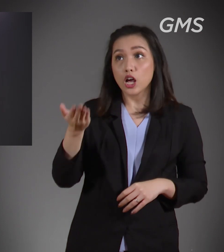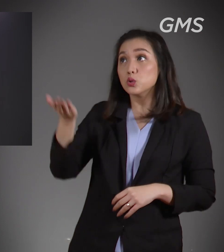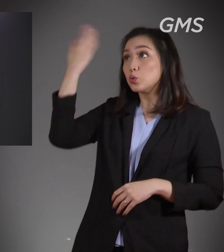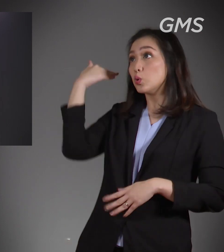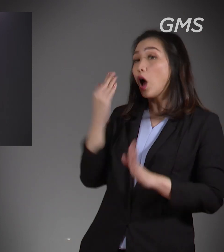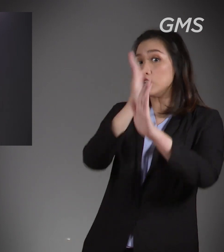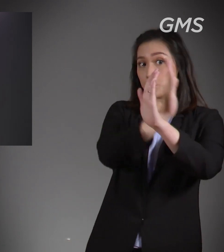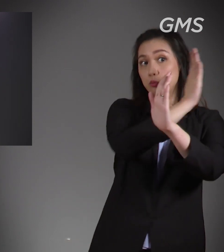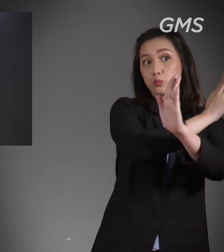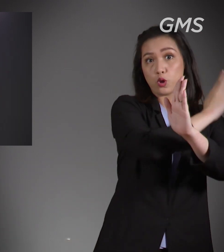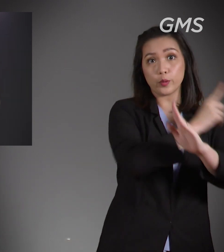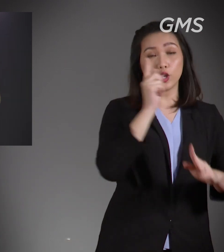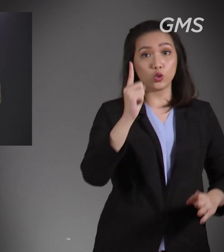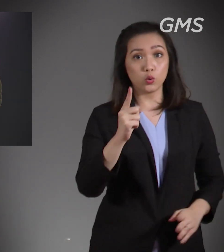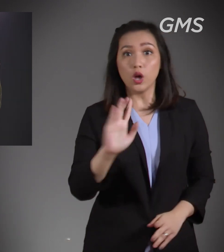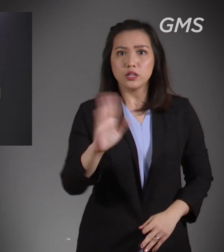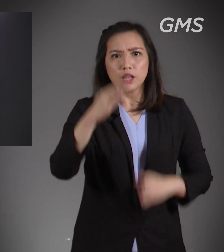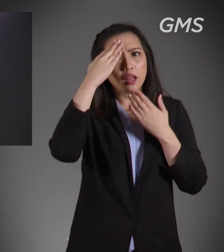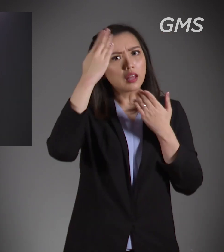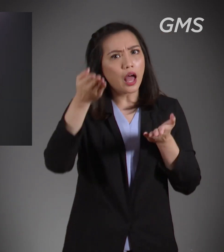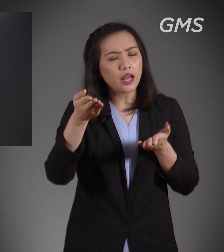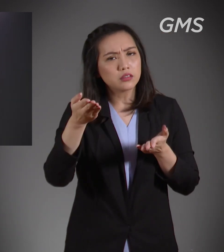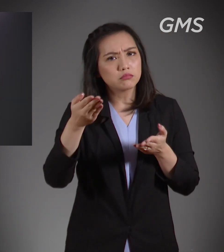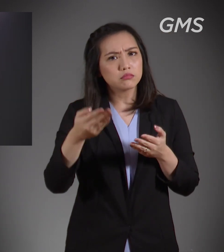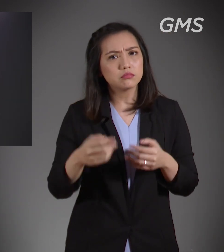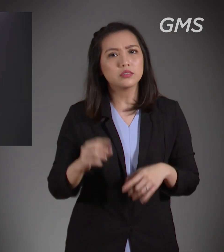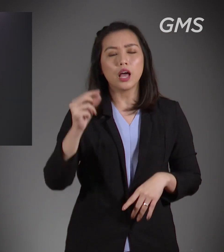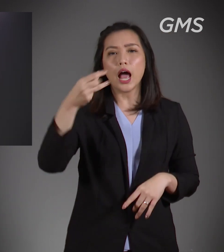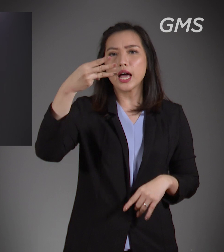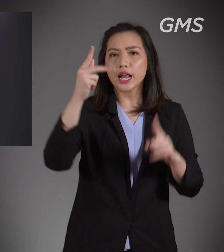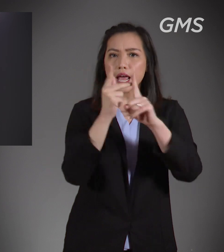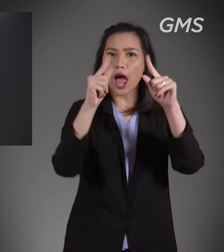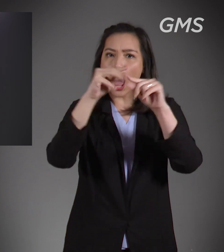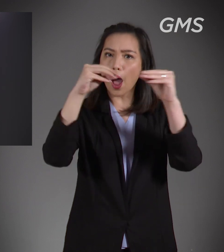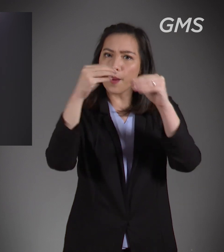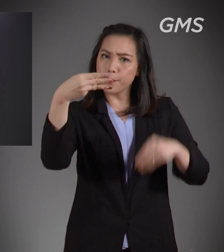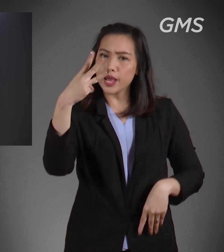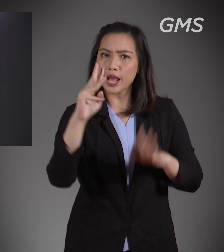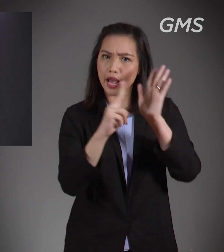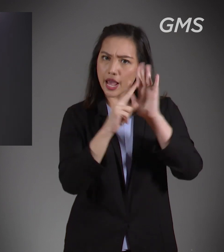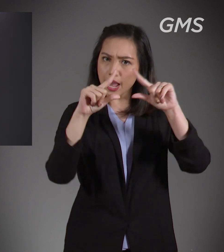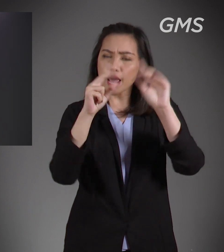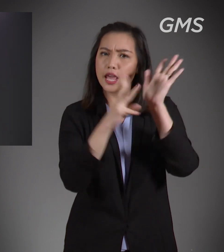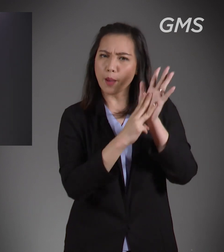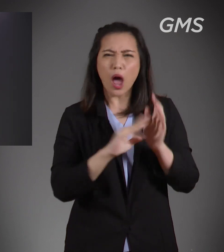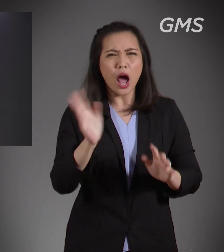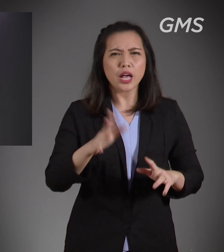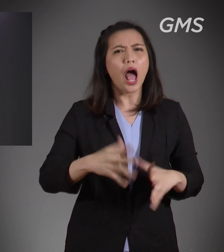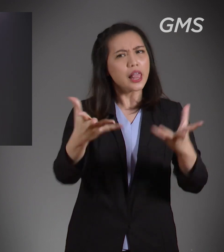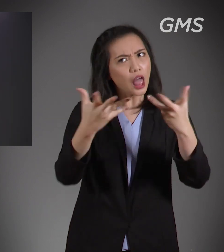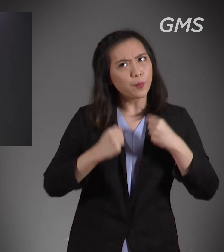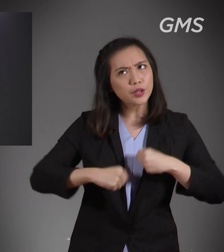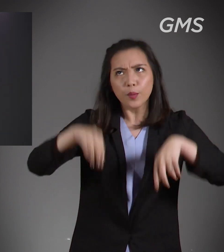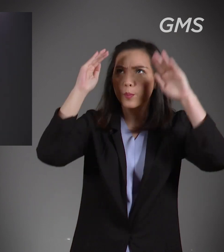dengan Tuhannya. Apalagi waktu Daud, seorang yang menanti-nantikan Allahnya, yang dengar-dengaran, seorang